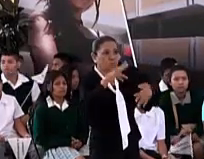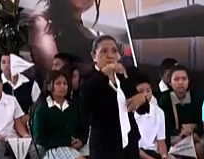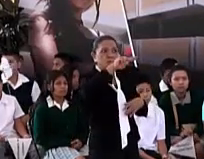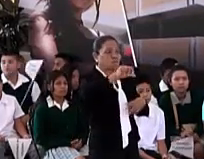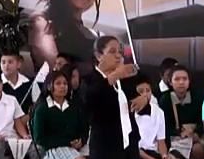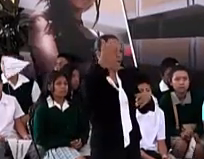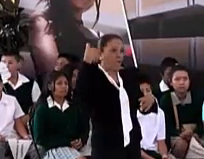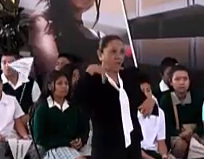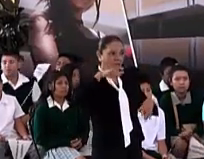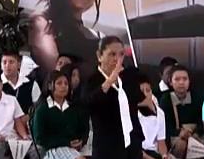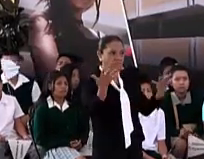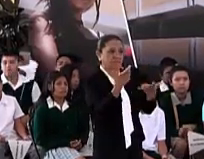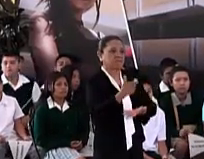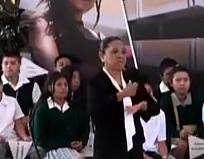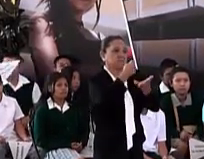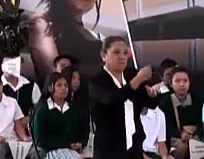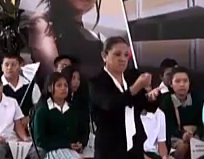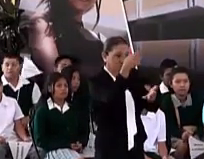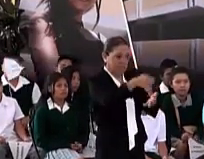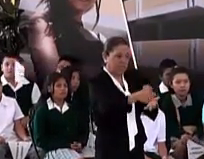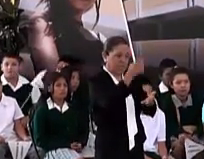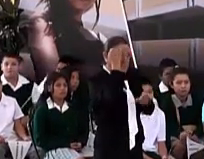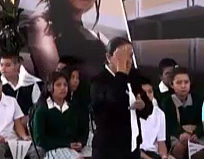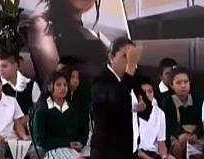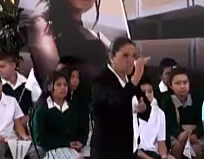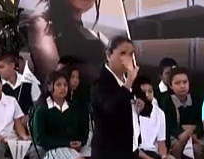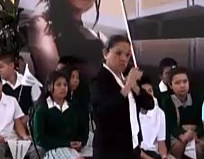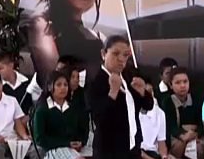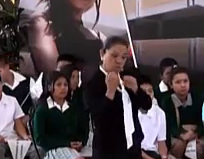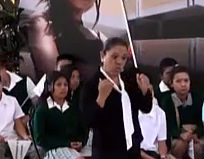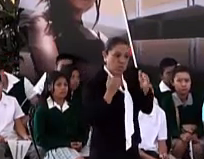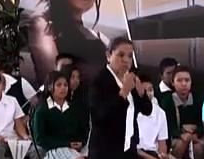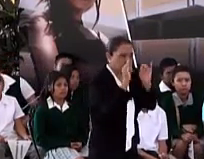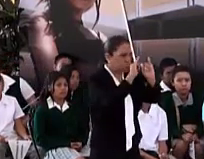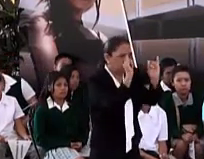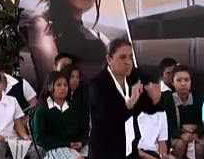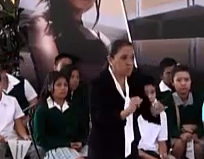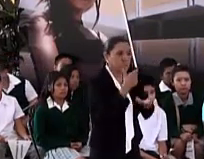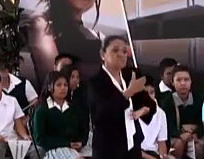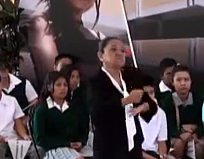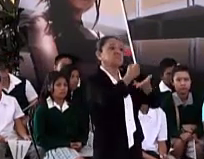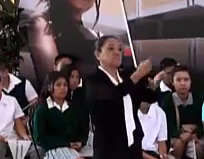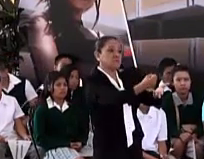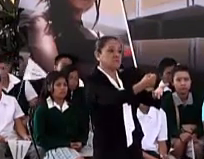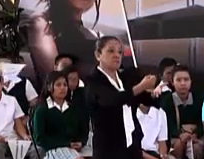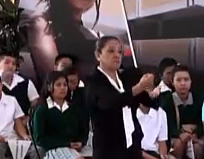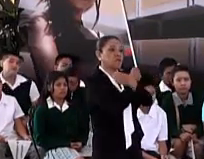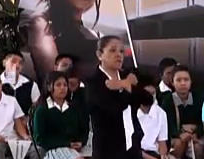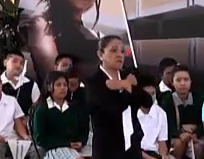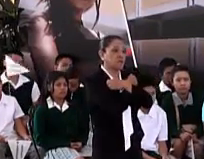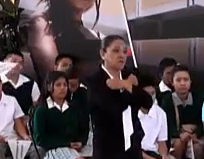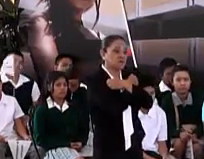Nunca antes, en ese plazo de tiempo, se invirtió y se ha invertido en